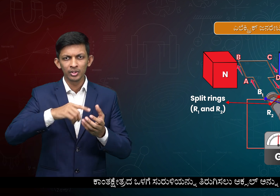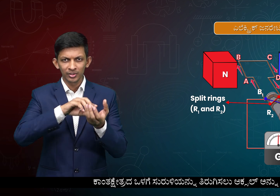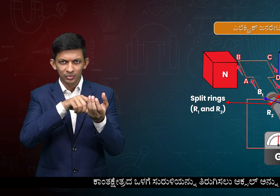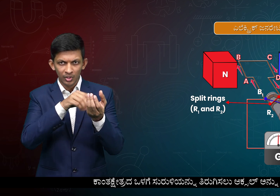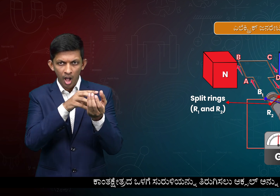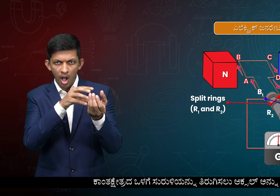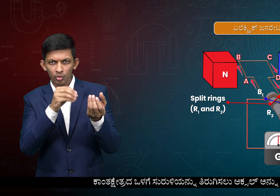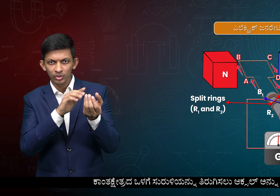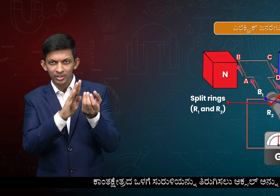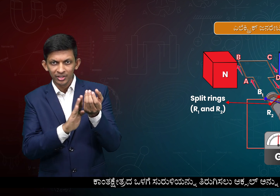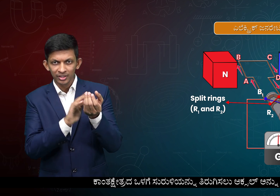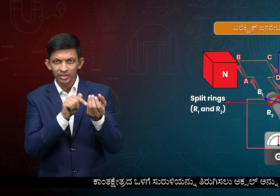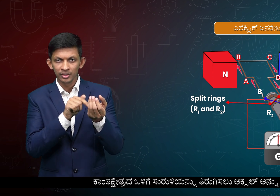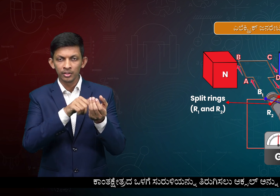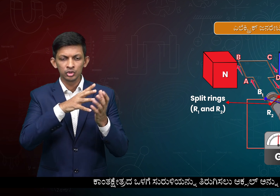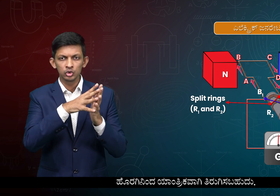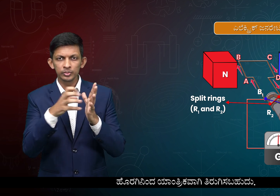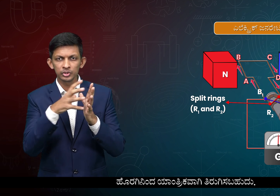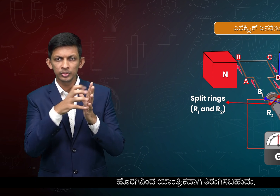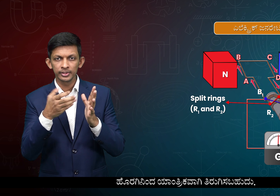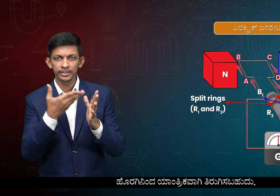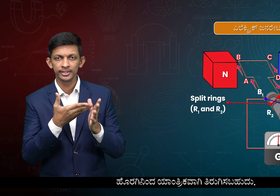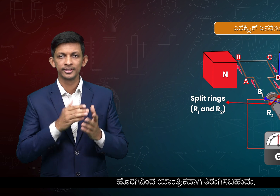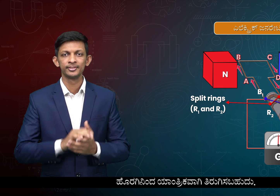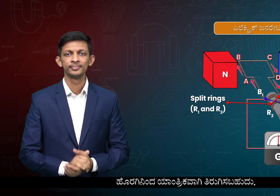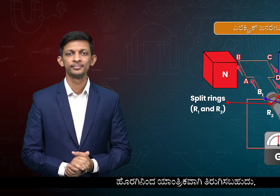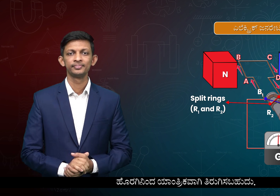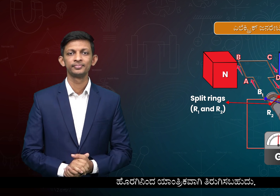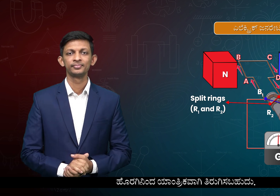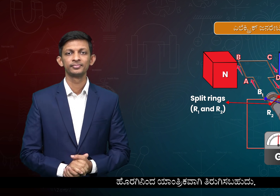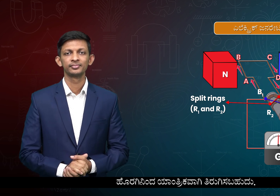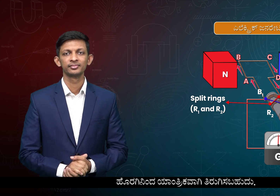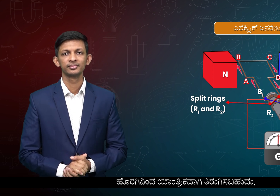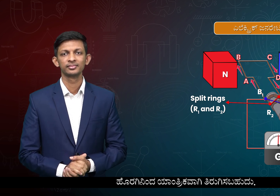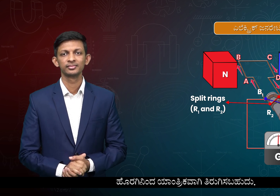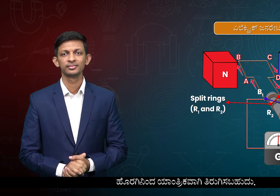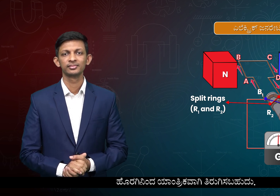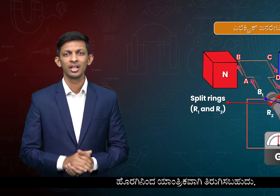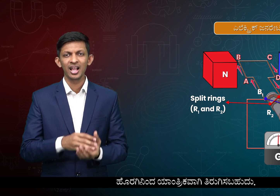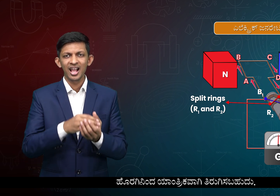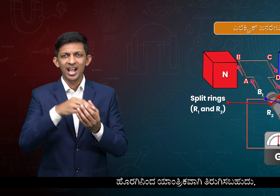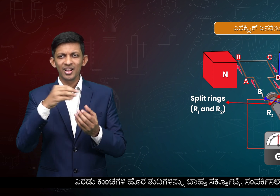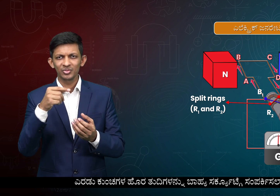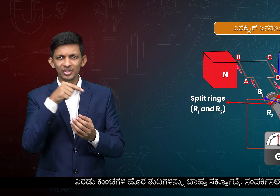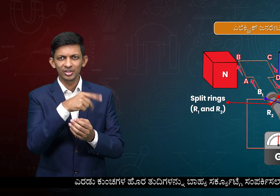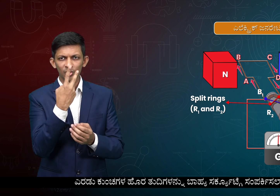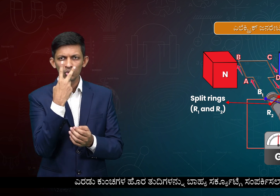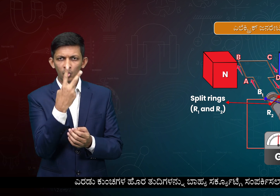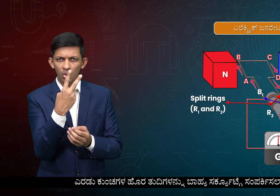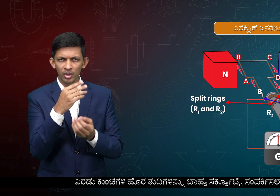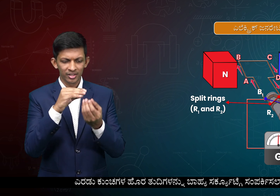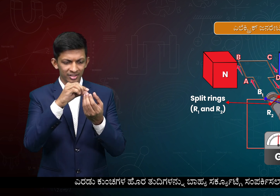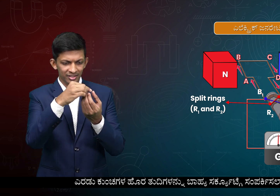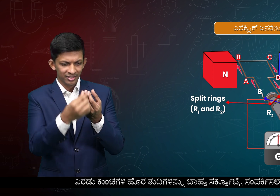ಒಳಗೆ ಸುರುಳಿಯನ್ನು ತಿರುಗಿಸಲು ಆಕ್ಸೆಲ್ ಅನ್ನು ಹೊರಗಿನಿಂದ ಯಾಂತ್ರಿಕವಾಗಿ ತಿರುಗಿಸಬಹುದು. ಎರಡು